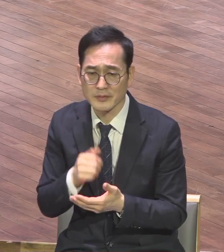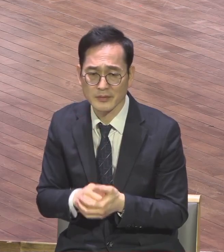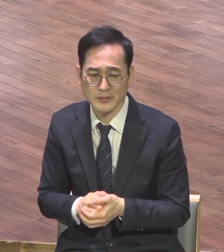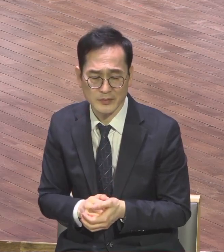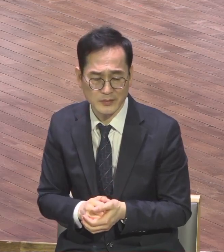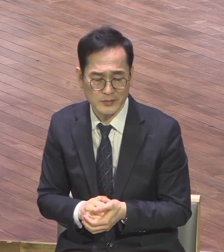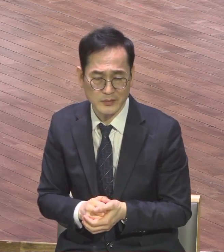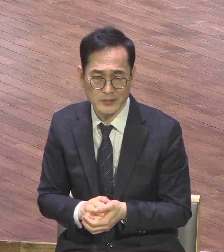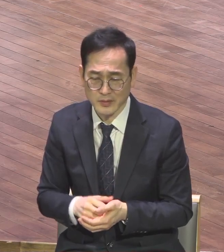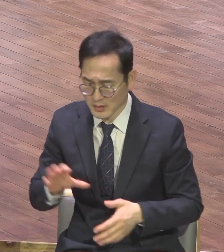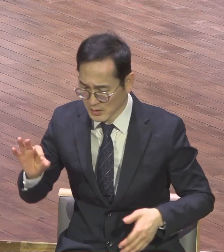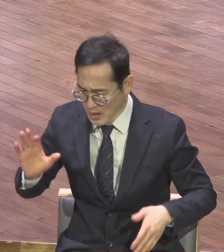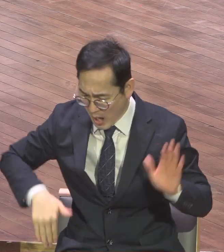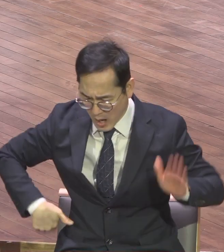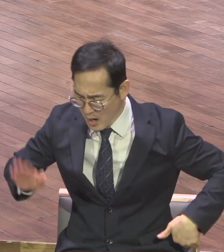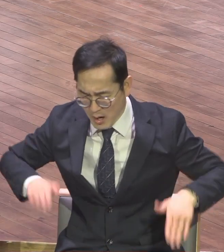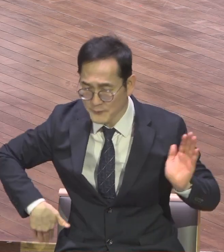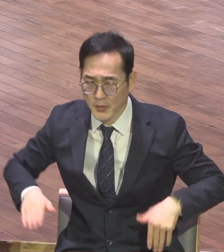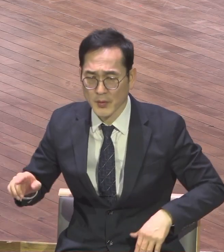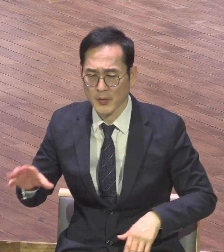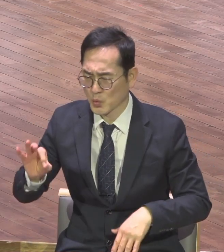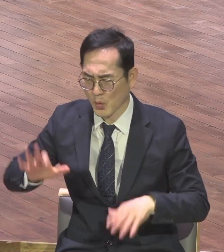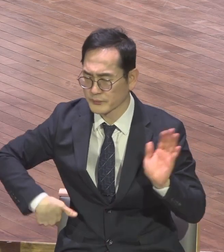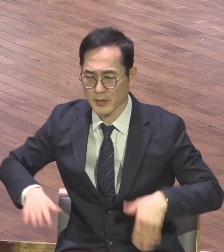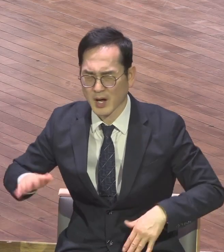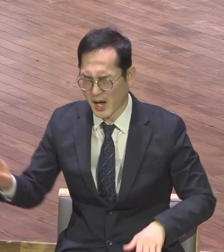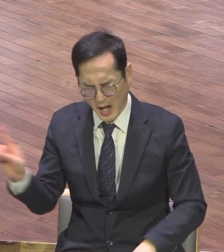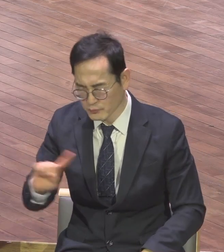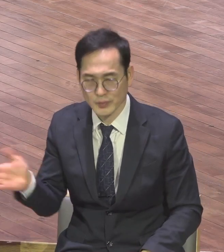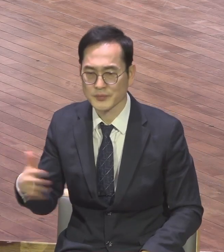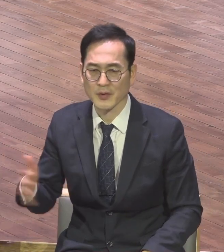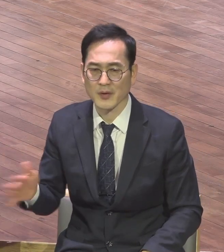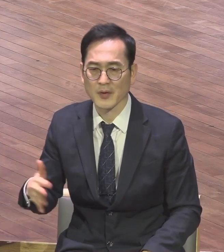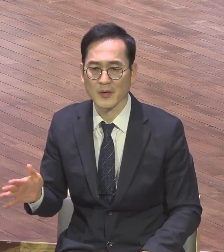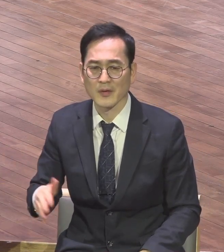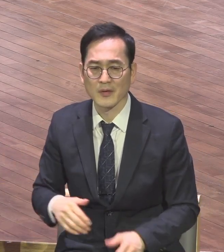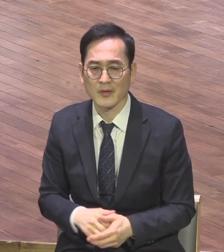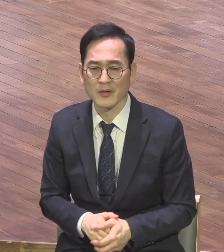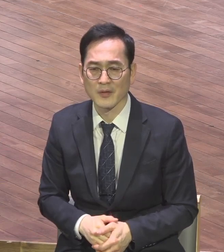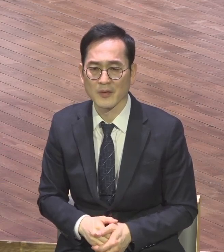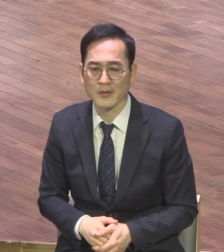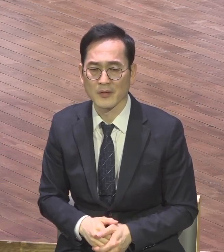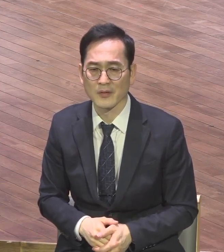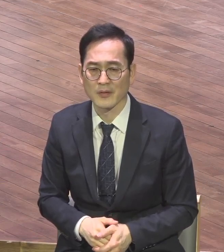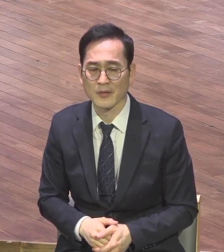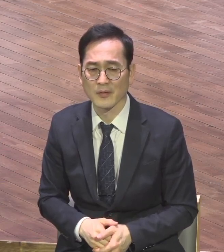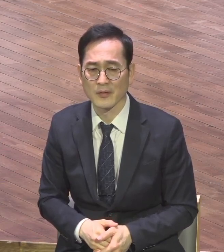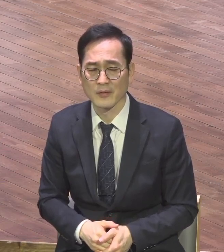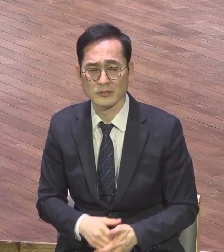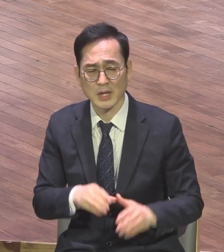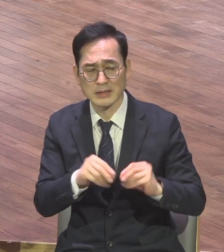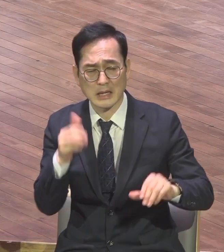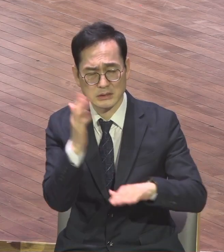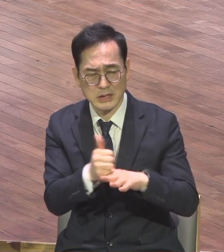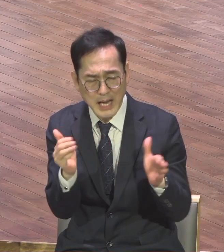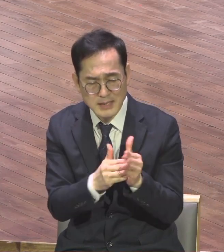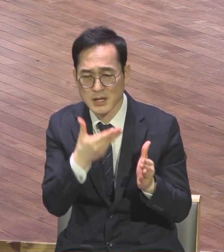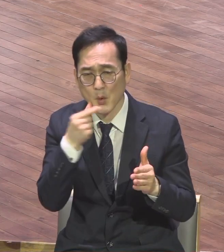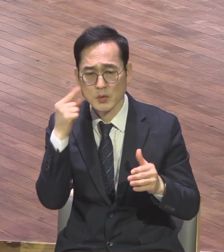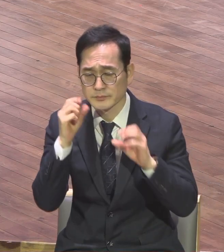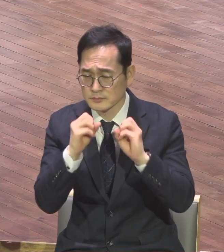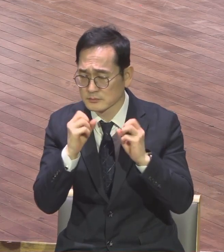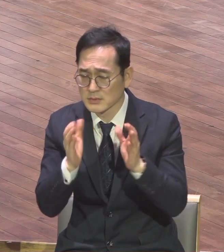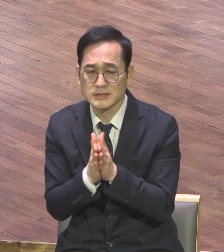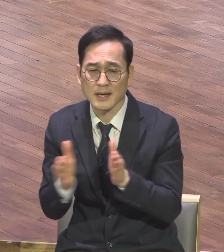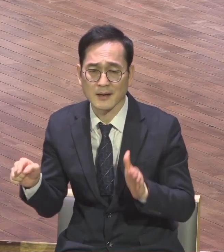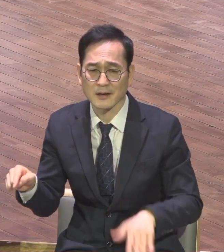아무것도 없다고. 그런데 땅끝까지 모든 것을 누가 합니까? 누가 신겠습니까? 성령께서 하시겠다는 거예요.